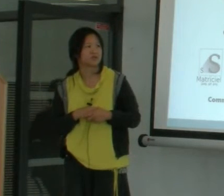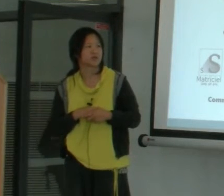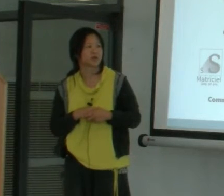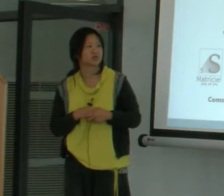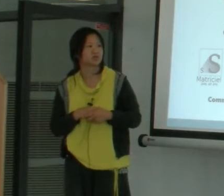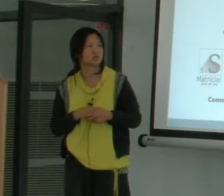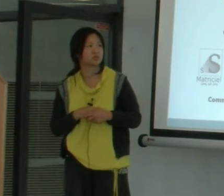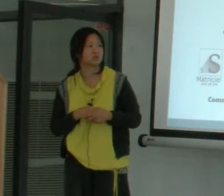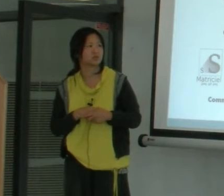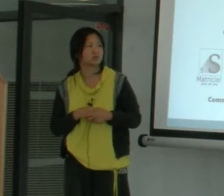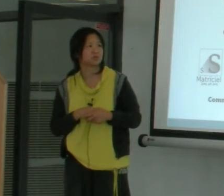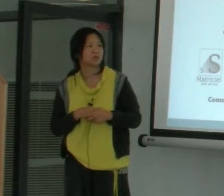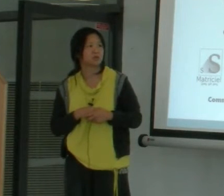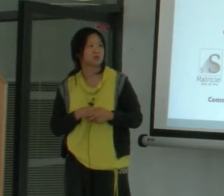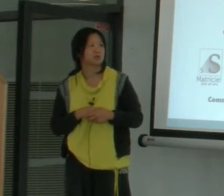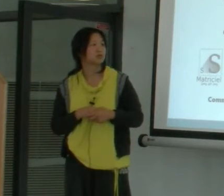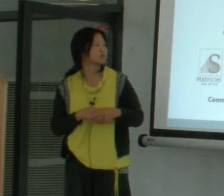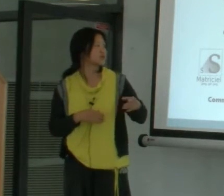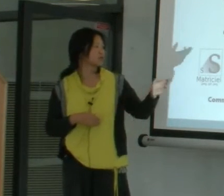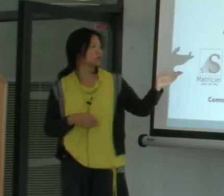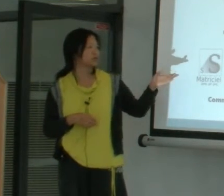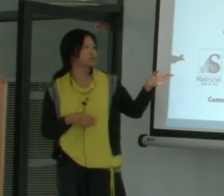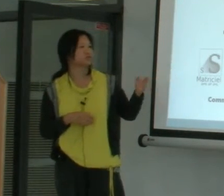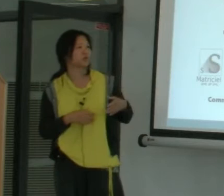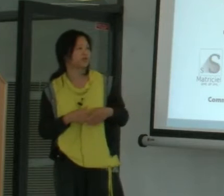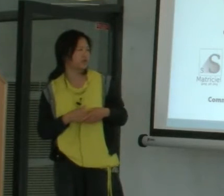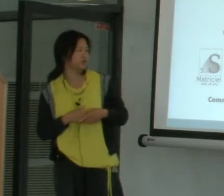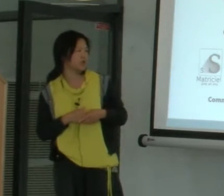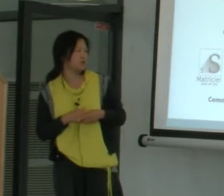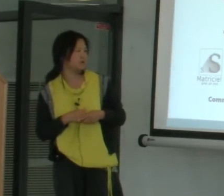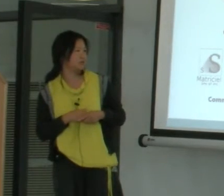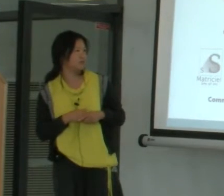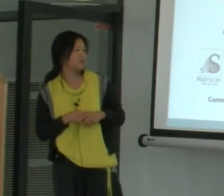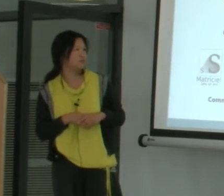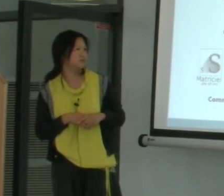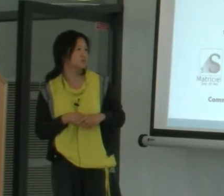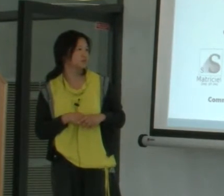La deuxième raison, donc c'est au niveau du format vectoriel.